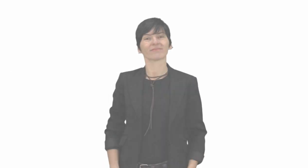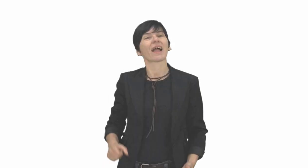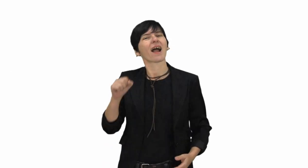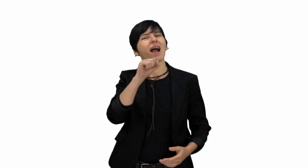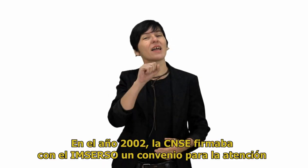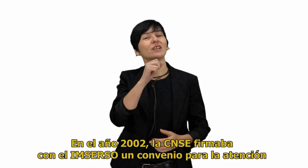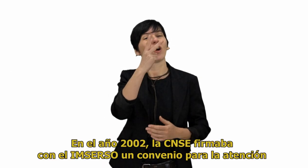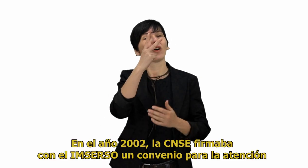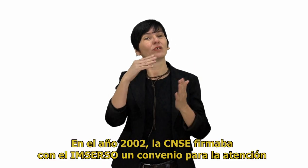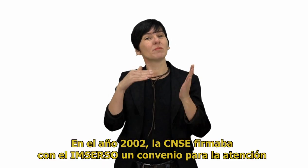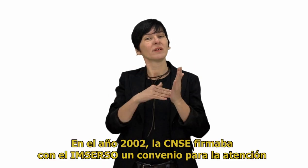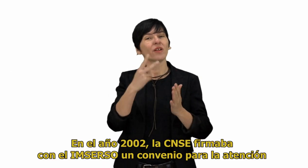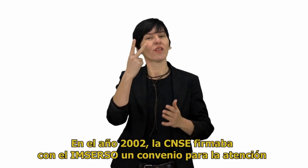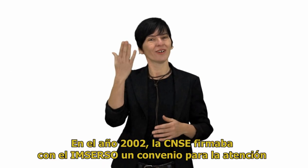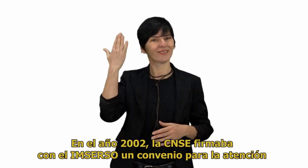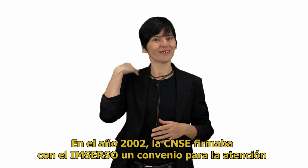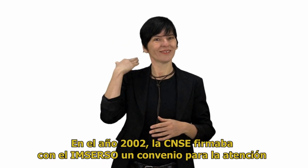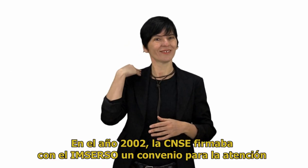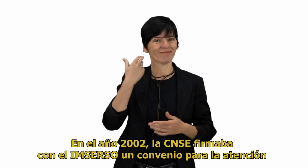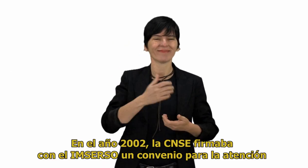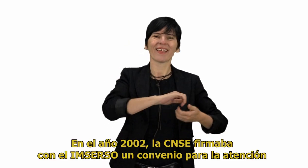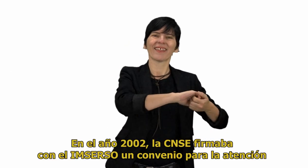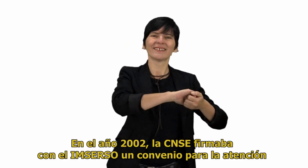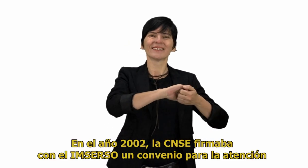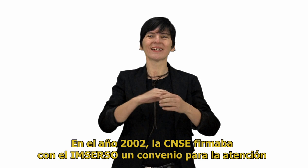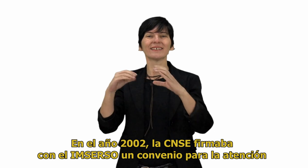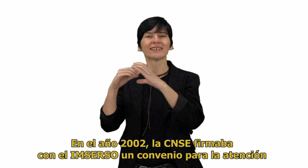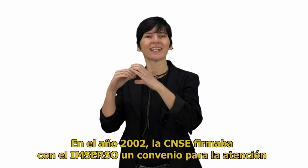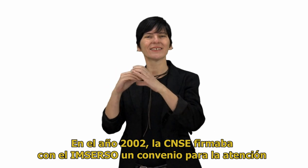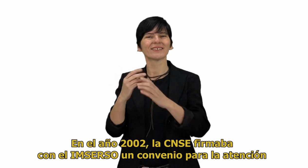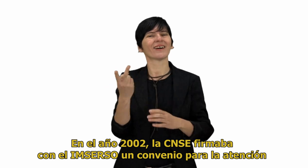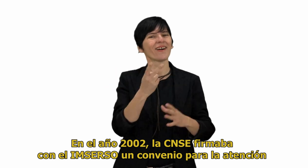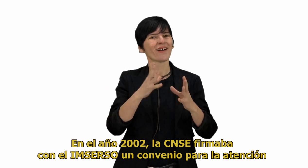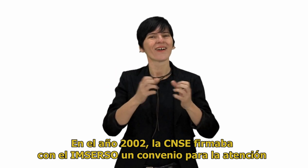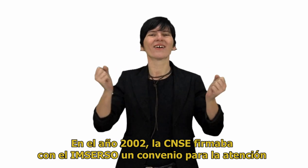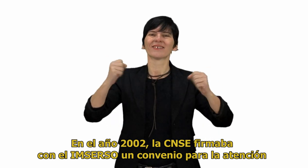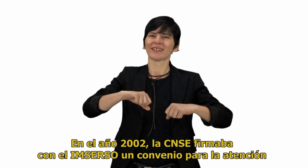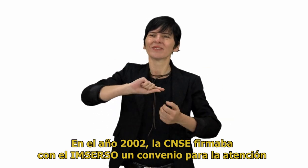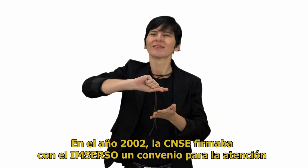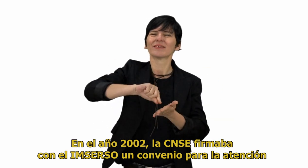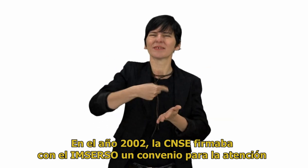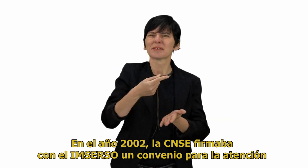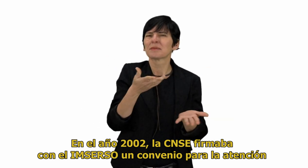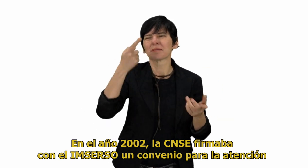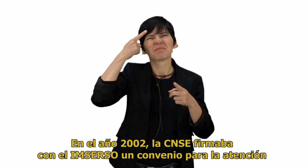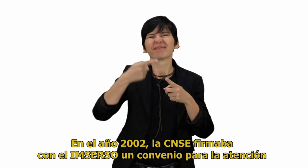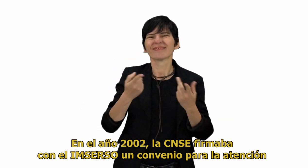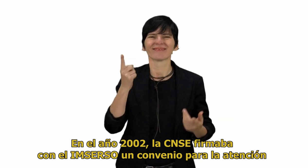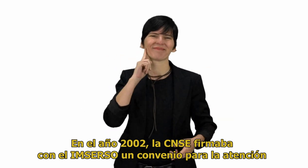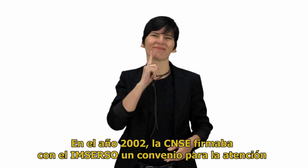En el año 2002, la Confederación Estatal de Personas Sordas firmaba con el inserso un